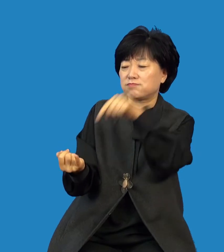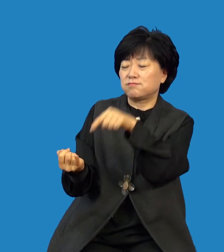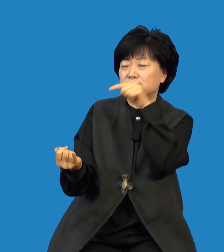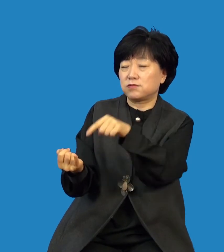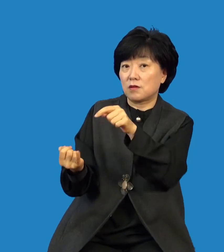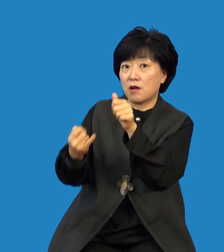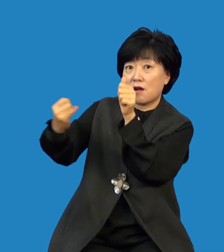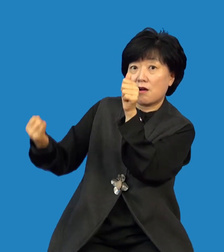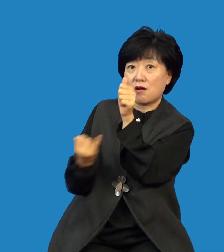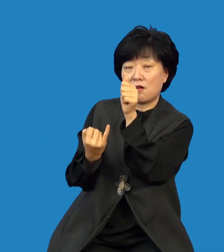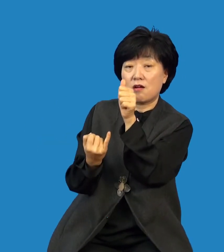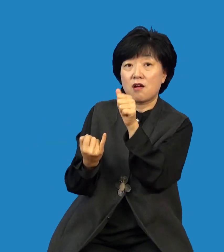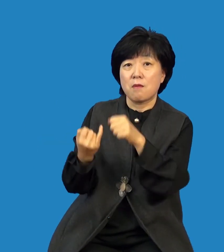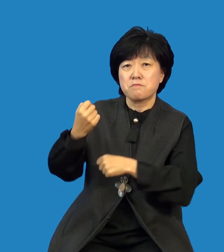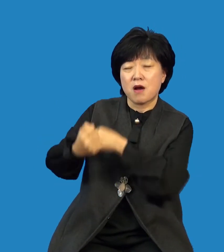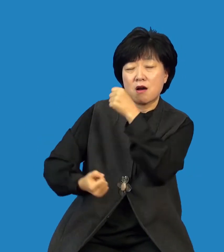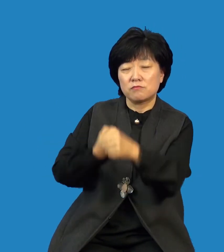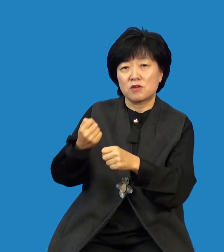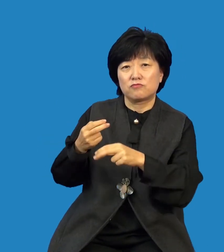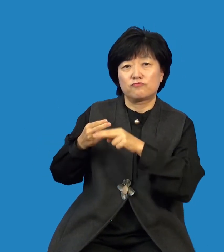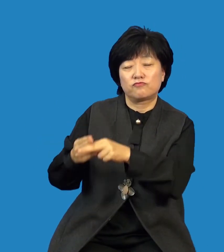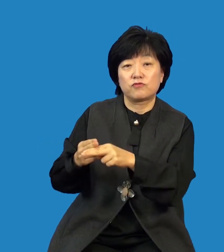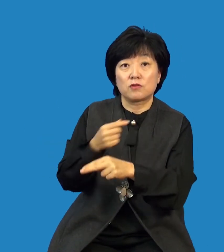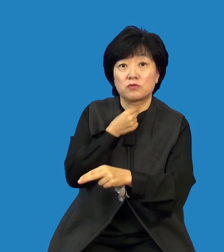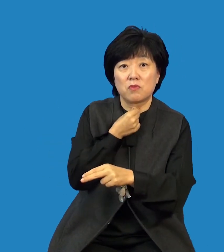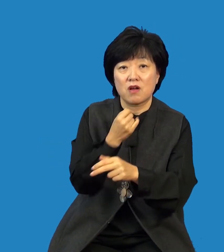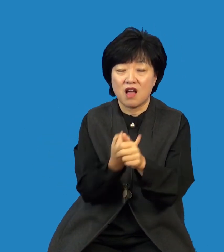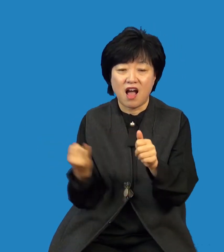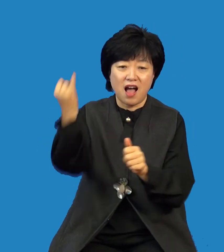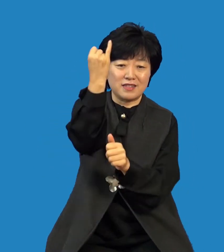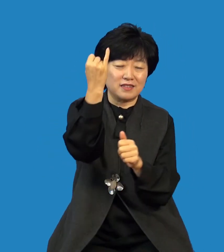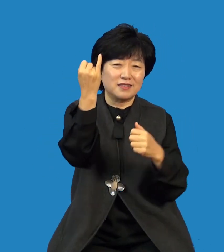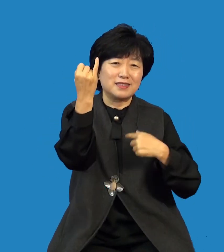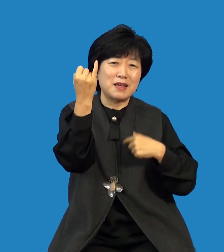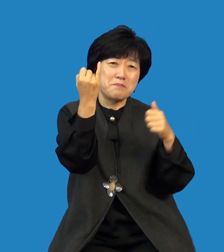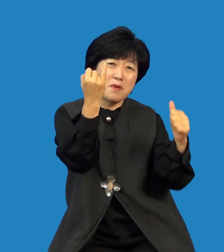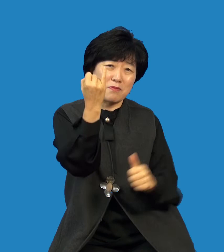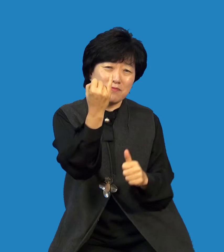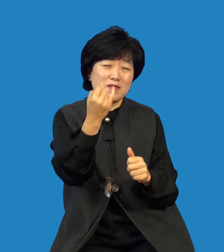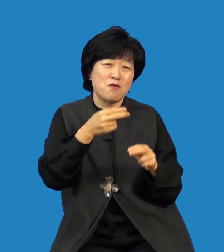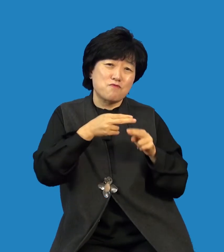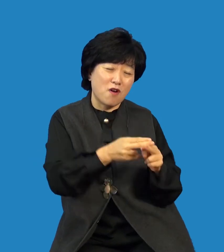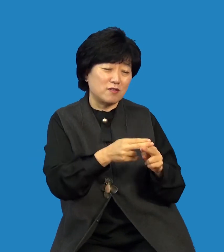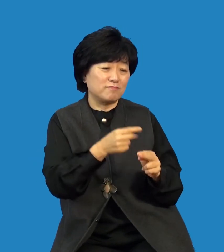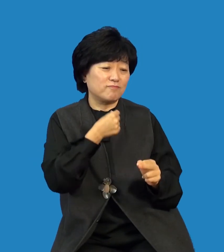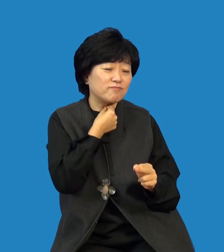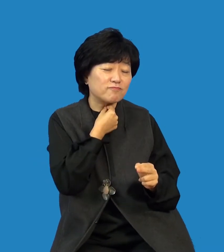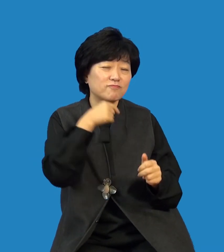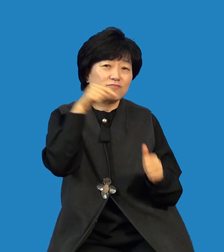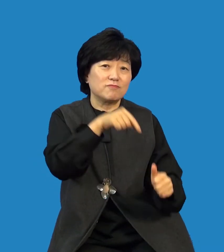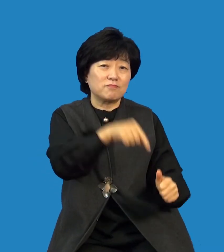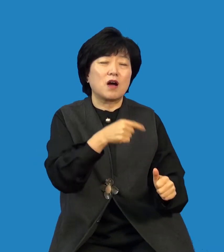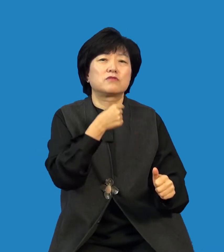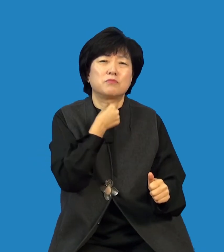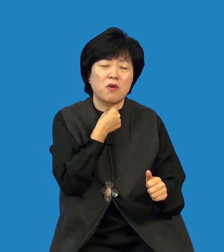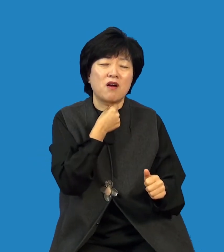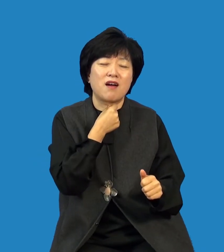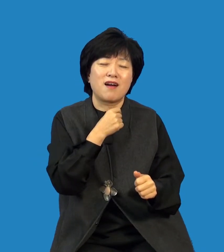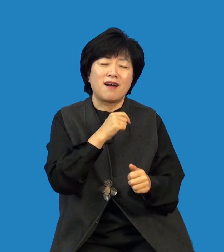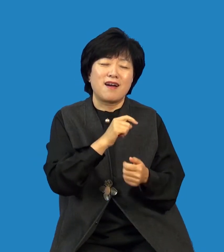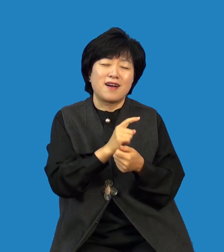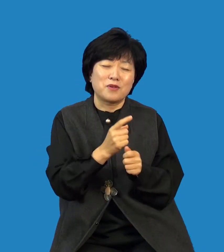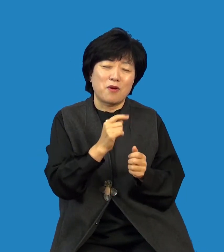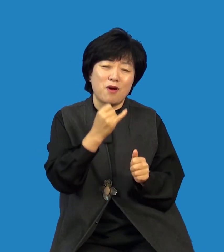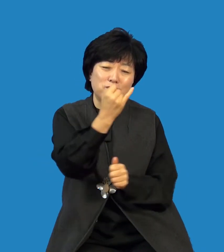대한 조종관을 내가 잡고 싶어 하죠. 그래서 이 사람이 내가 원하는 대로 해주기를 바라는 또 그렇게 만들려고 하는 이제